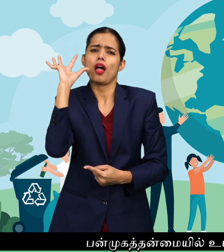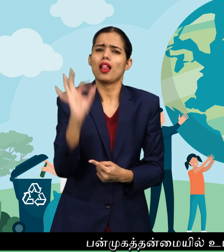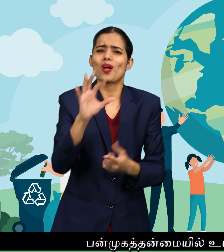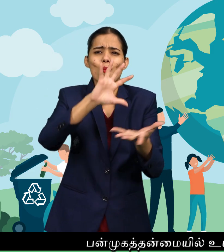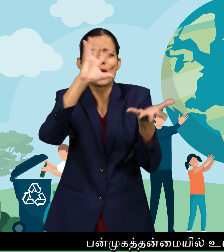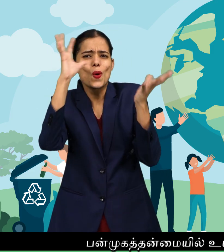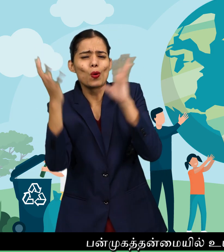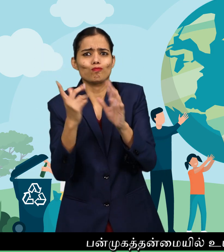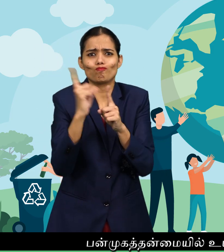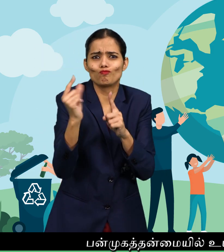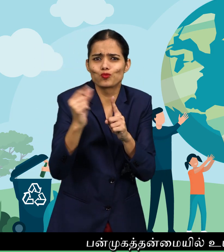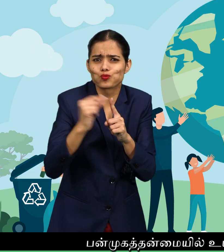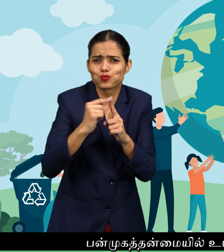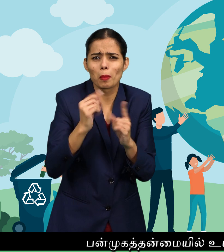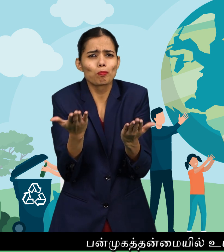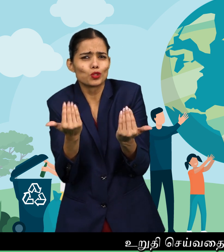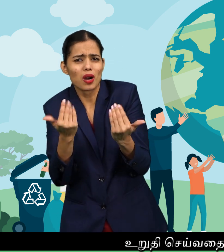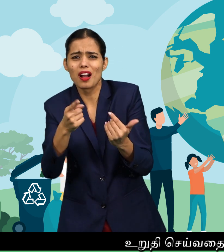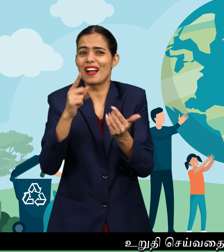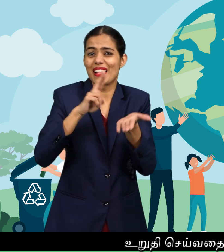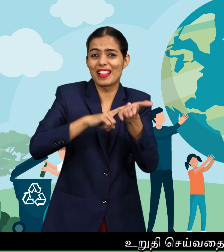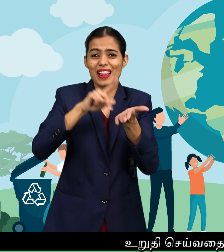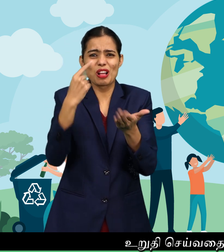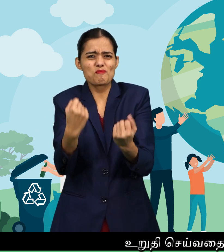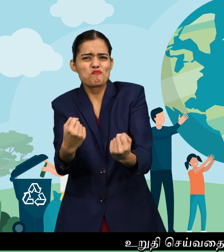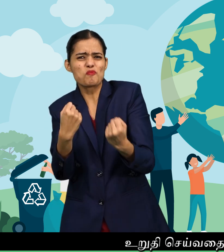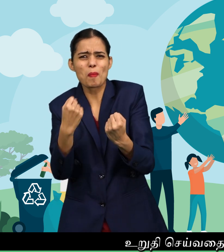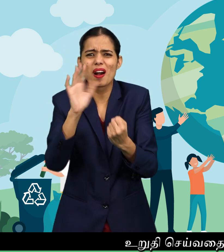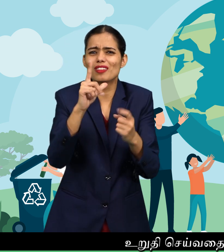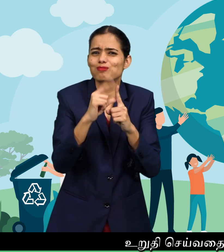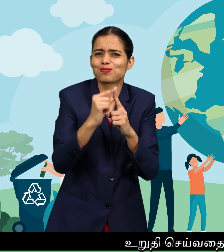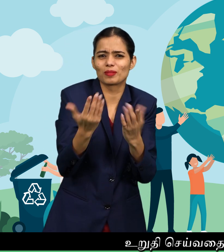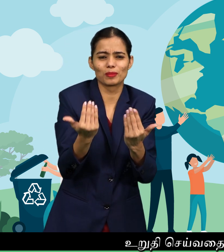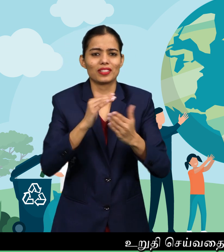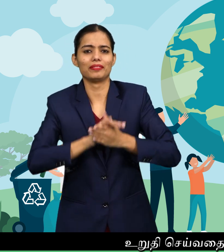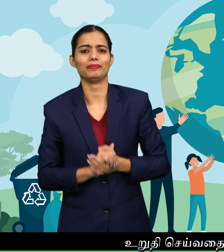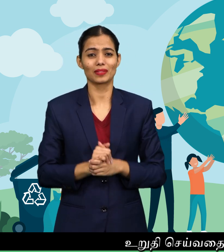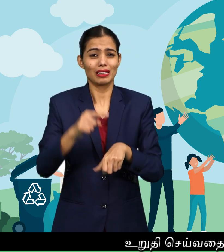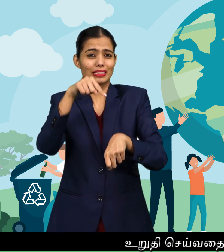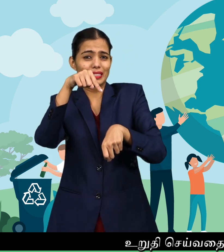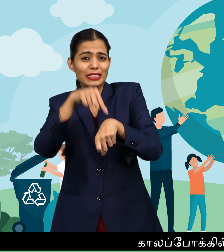பன்முகத்தன்மையில் உயிர்களை வளர்க்கும் பூமியின் திறனை உறுதி செய்வது நோக்கமாக கொண்டுள்ளது.